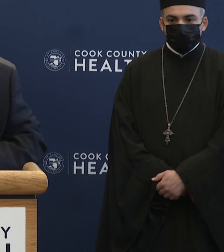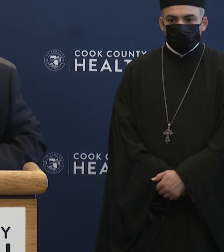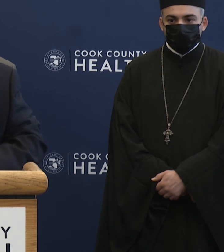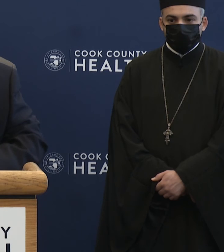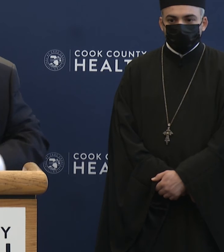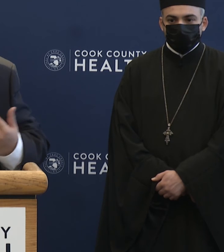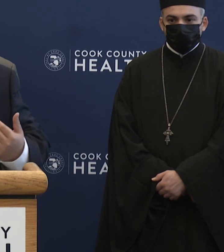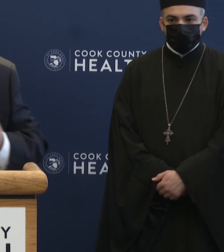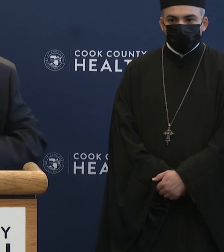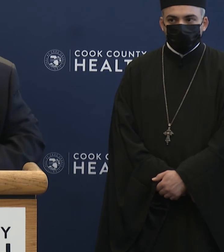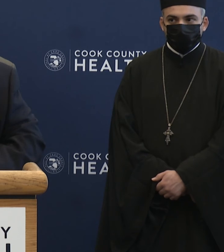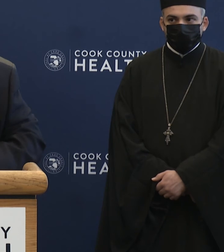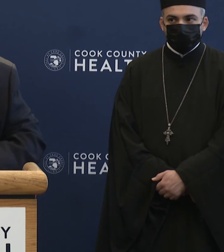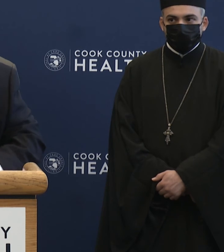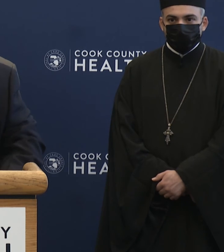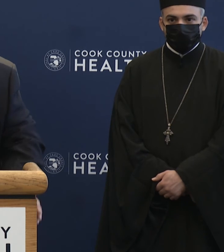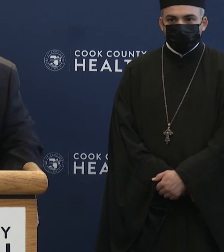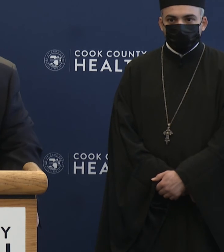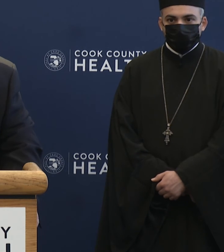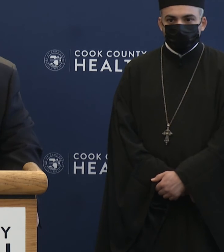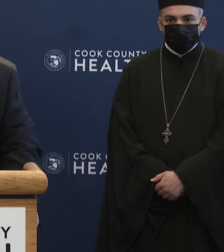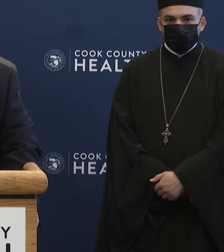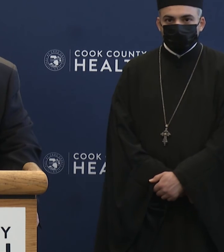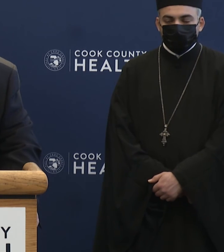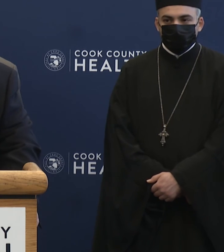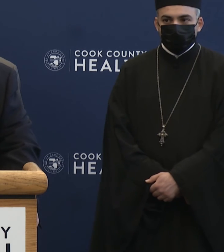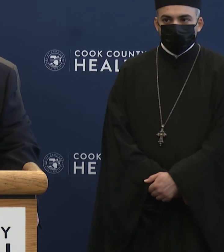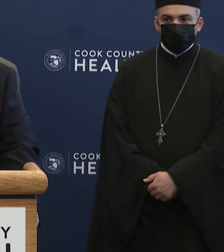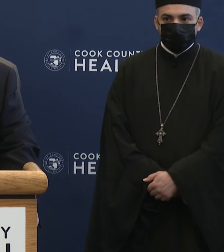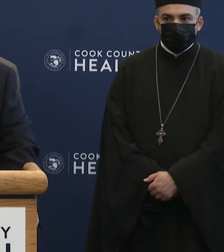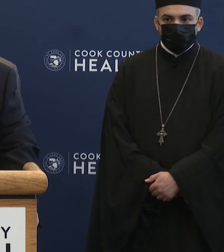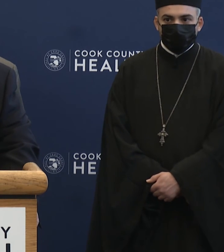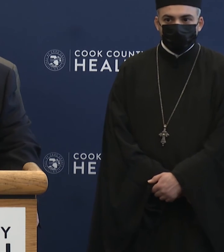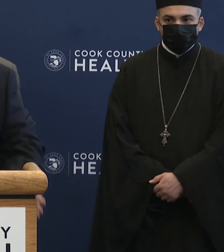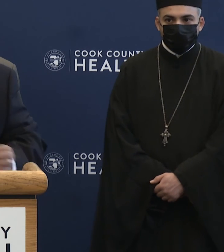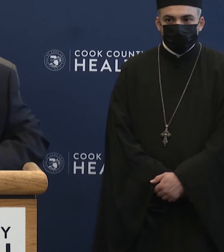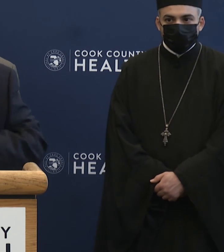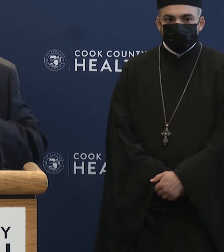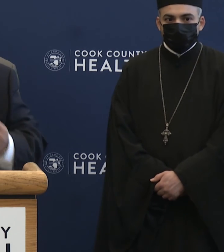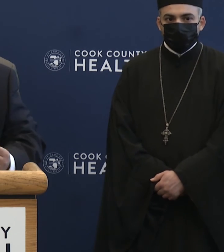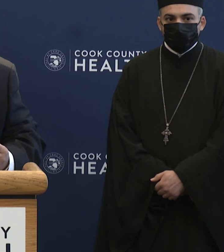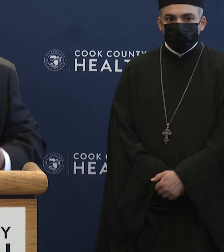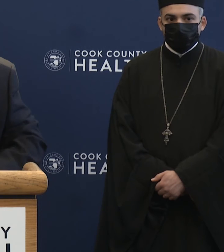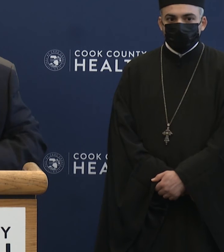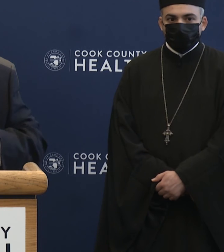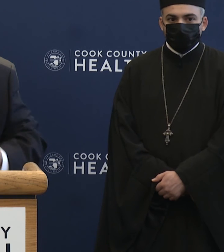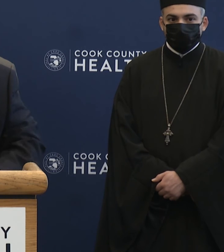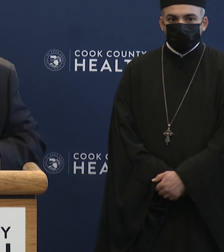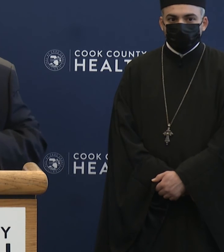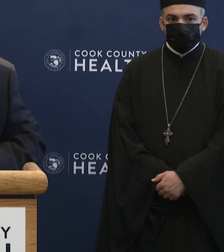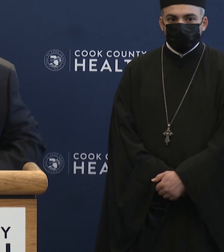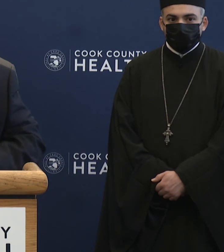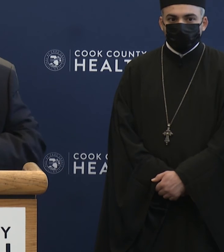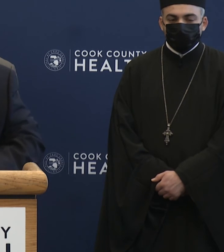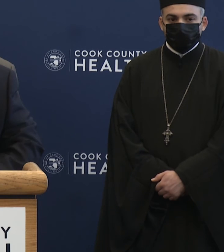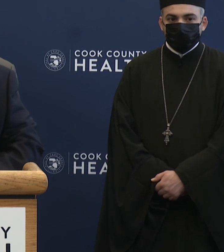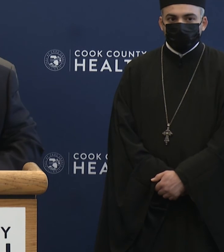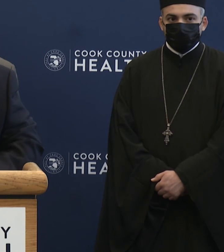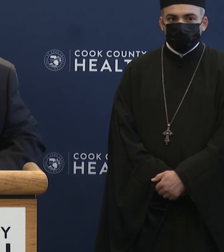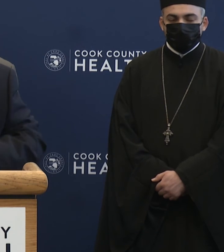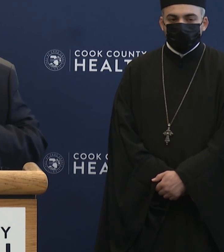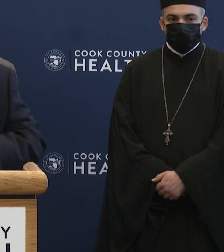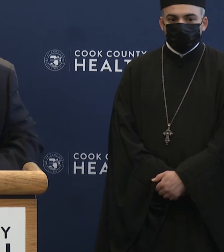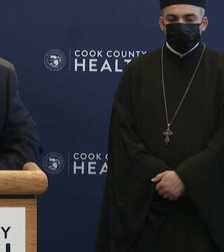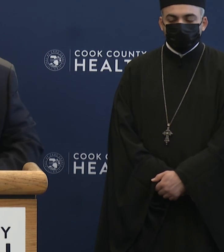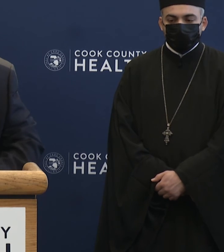avanzar su salud. Hemos tenido eventos como estos donde nuestros doctores y doctoras nos han dicho que es algo que nosotros podemos